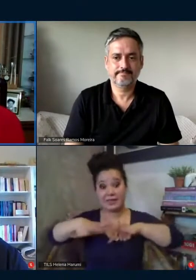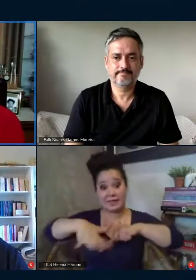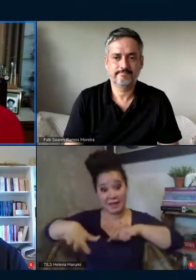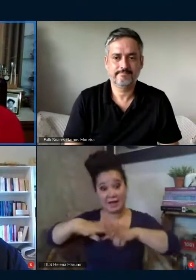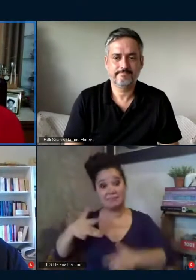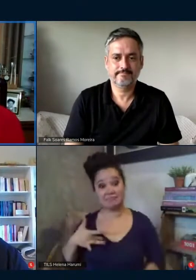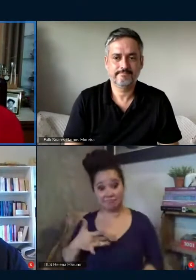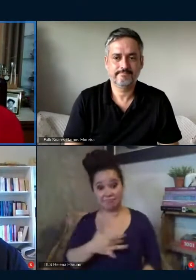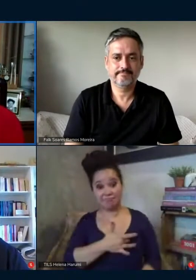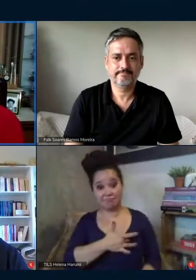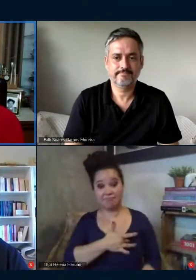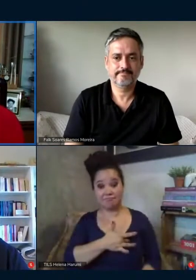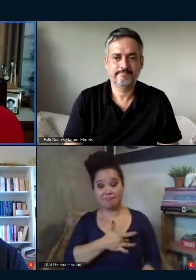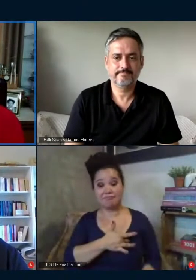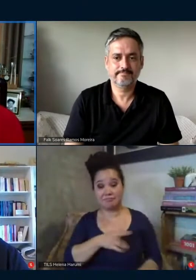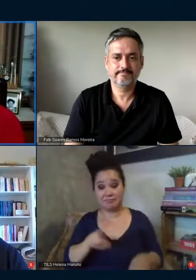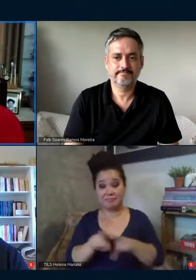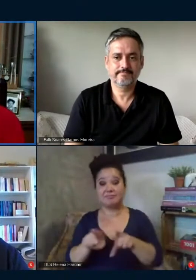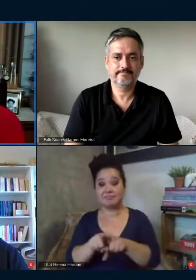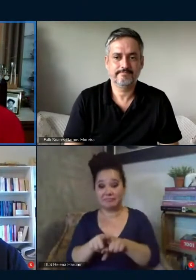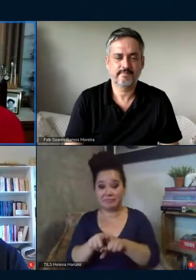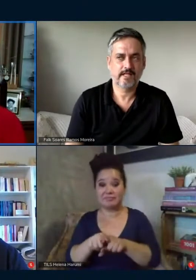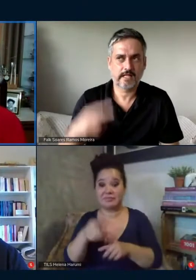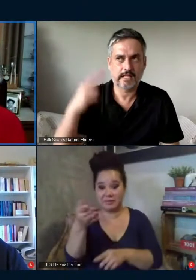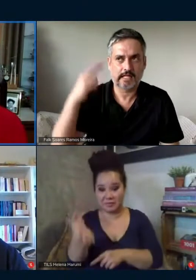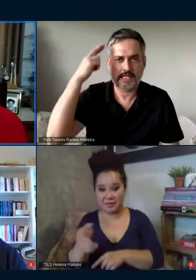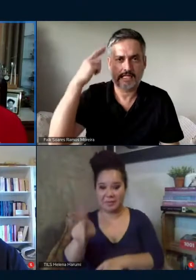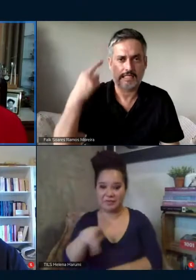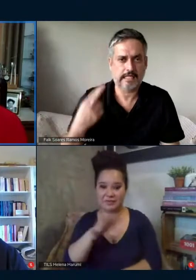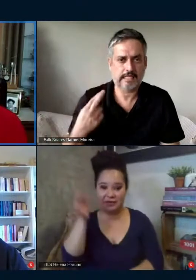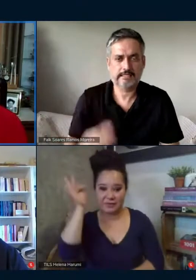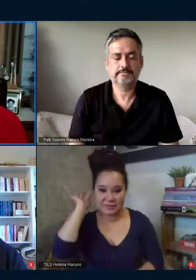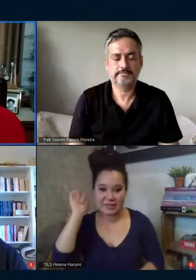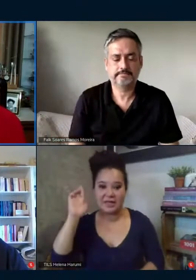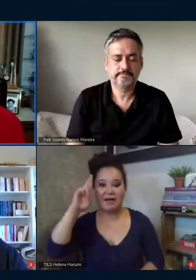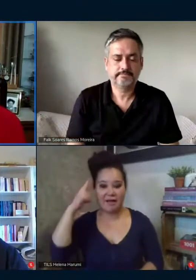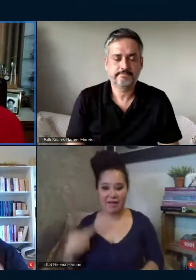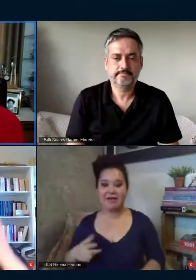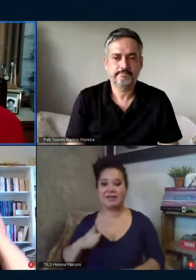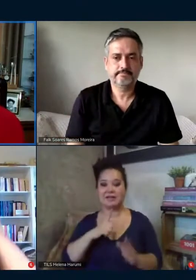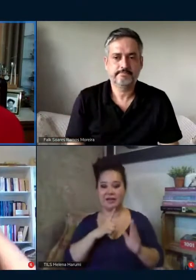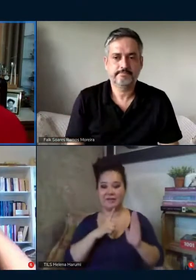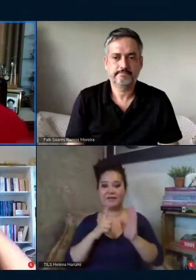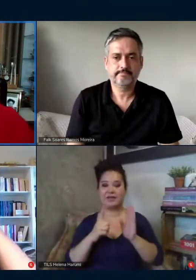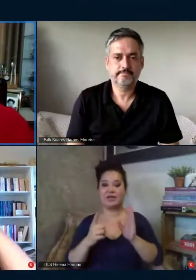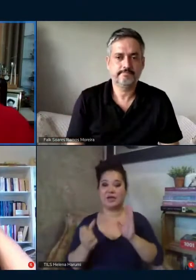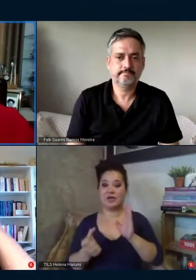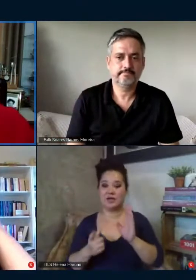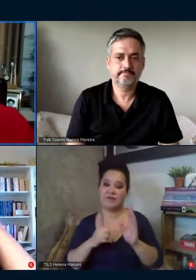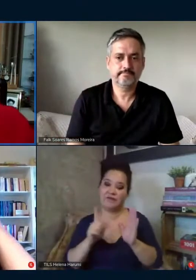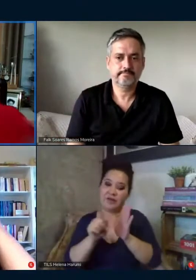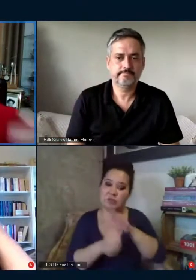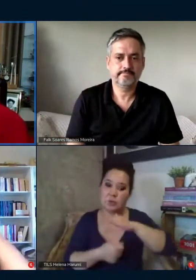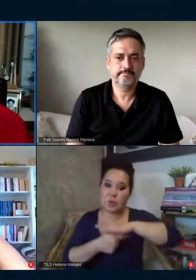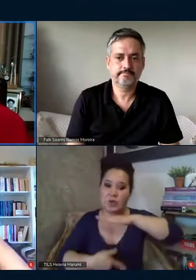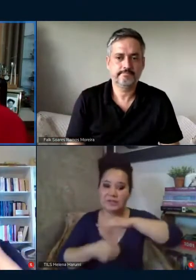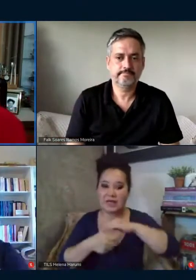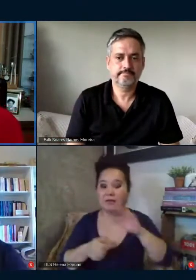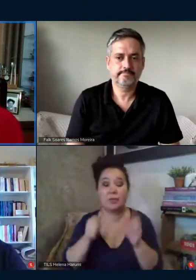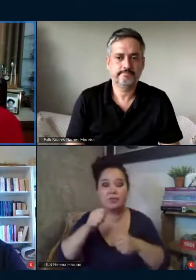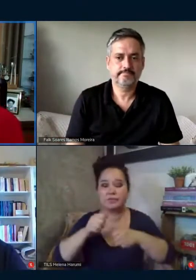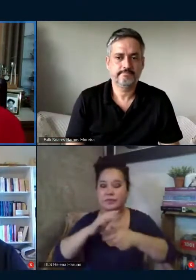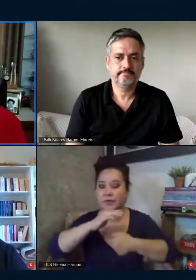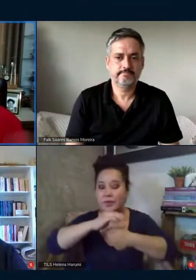ela desenvolveu um glossário relativamente dentro do tempo de defesa, porque nunca pode ser um glossário de 1000 palavras, de tanto